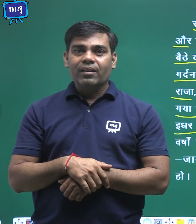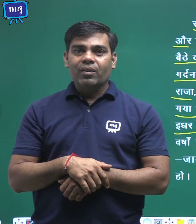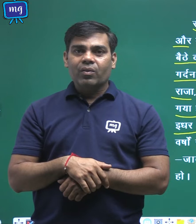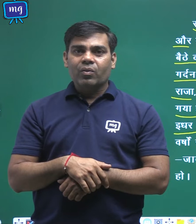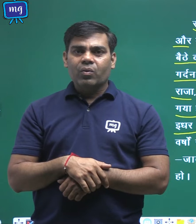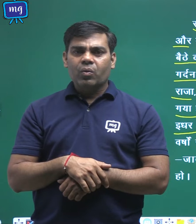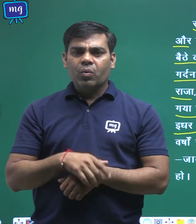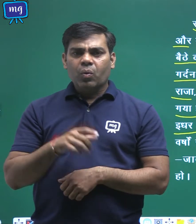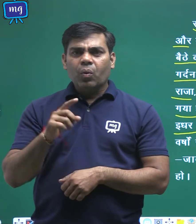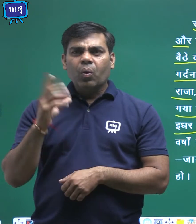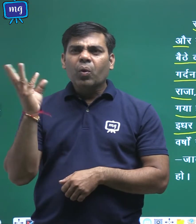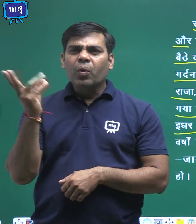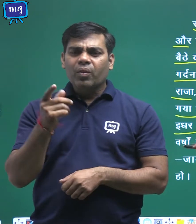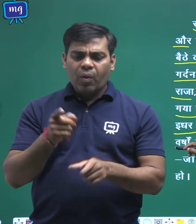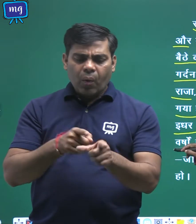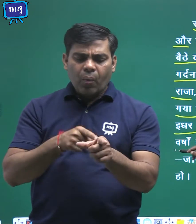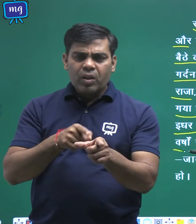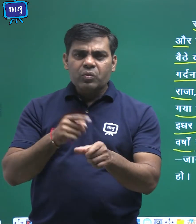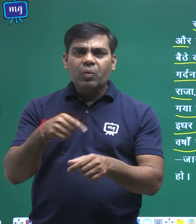कई वर्षों से